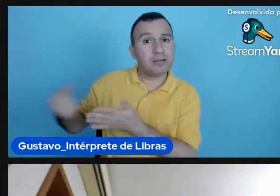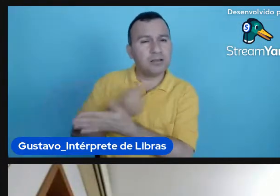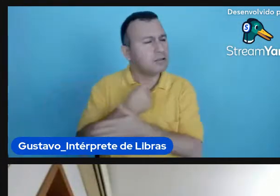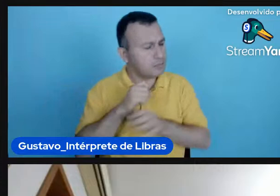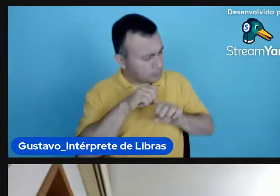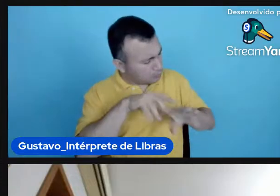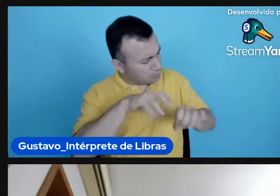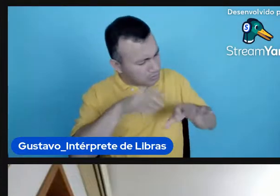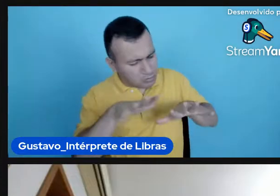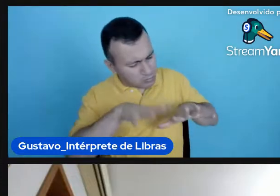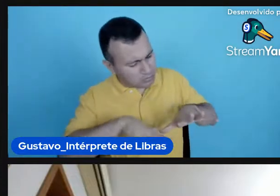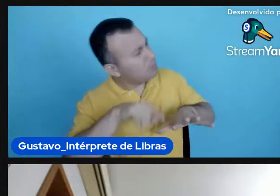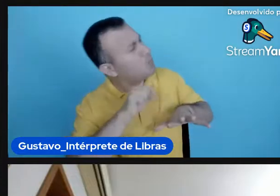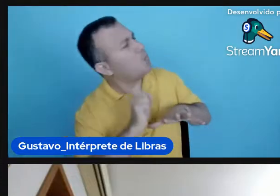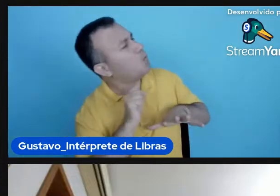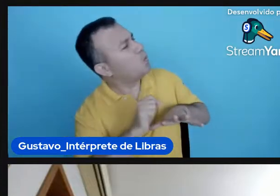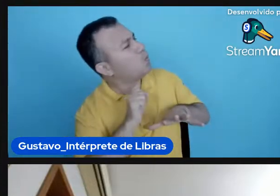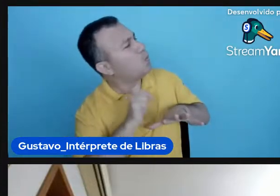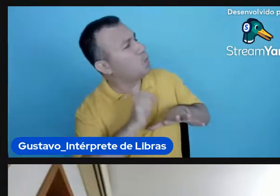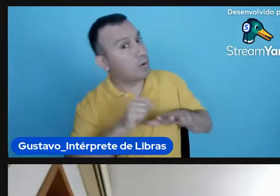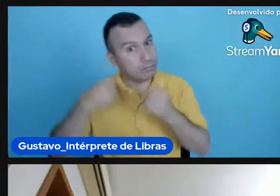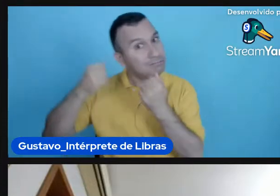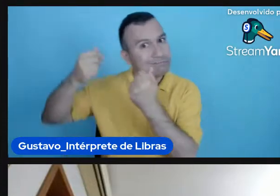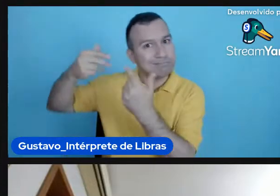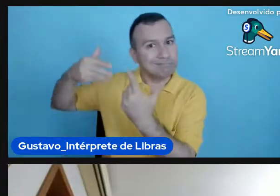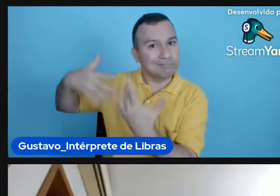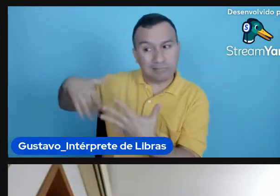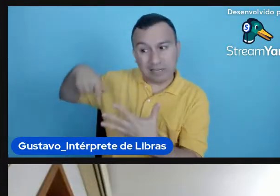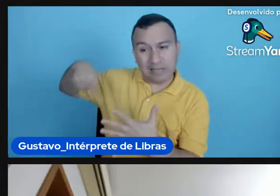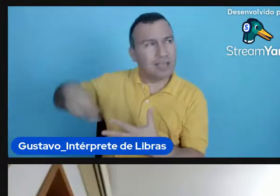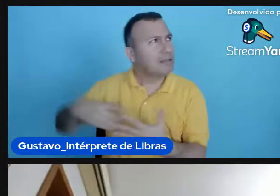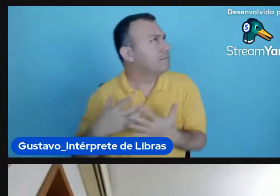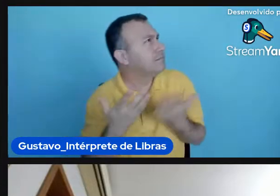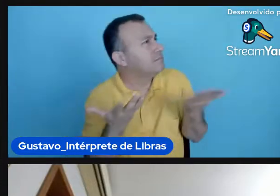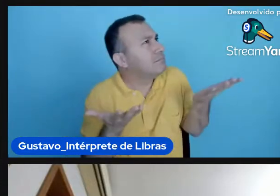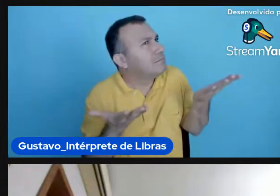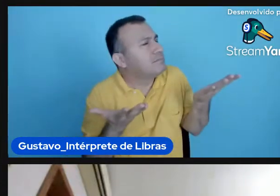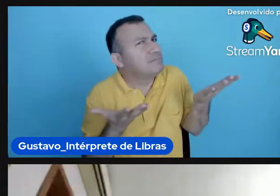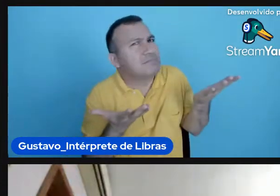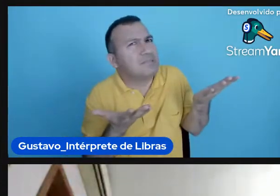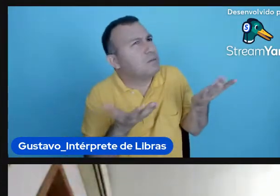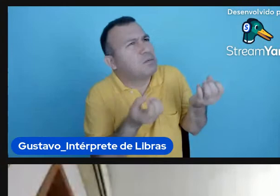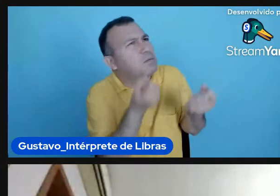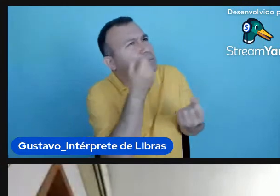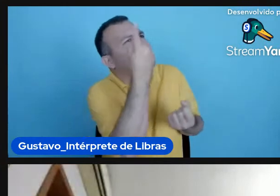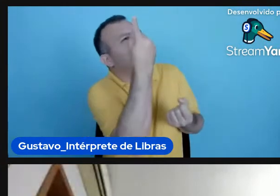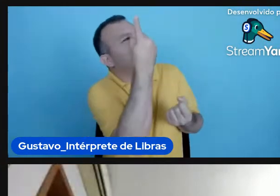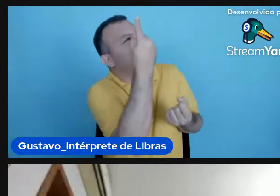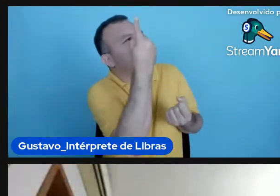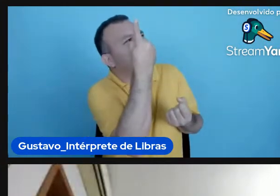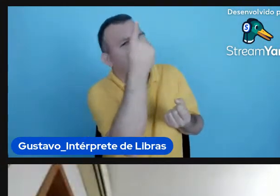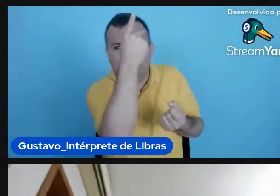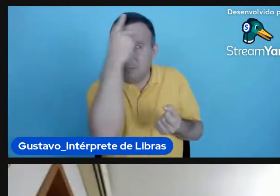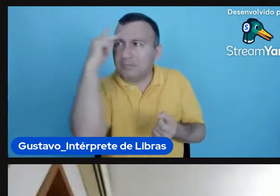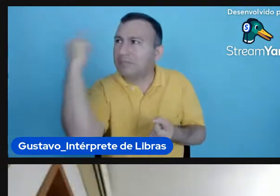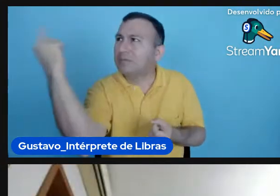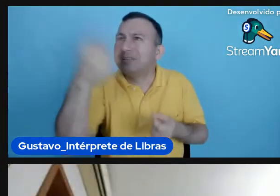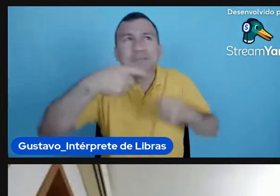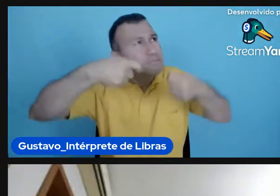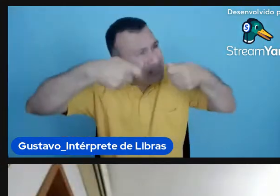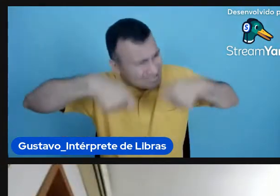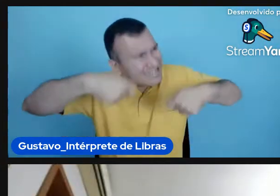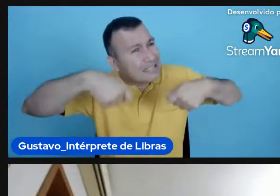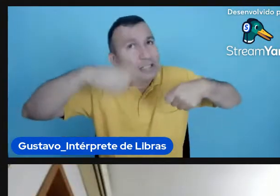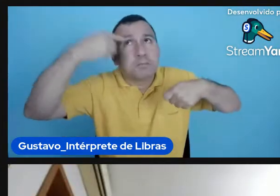mãe, mas que coisa mais louca, as pessoas precisam pensar sobre isso, as pessoas precisam discutir isso, mas